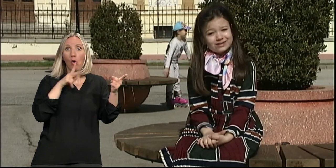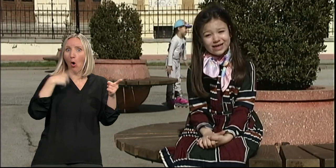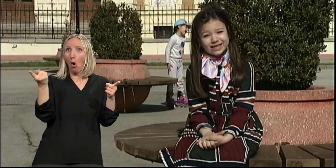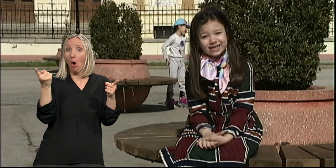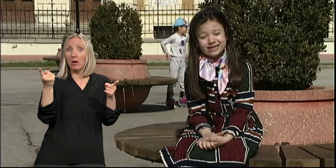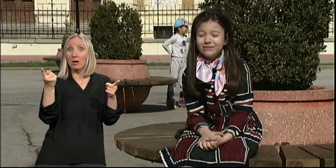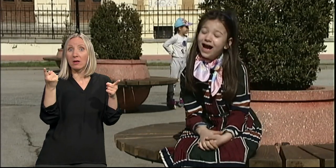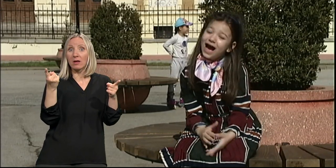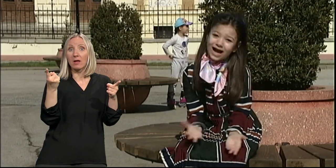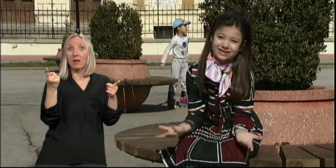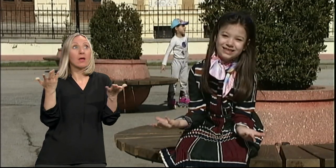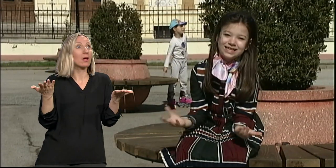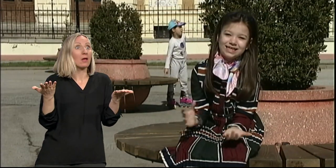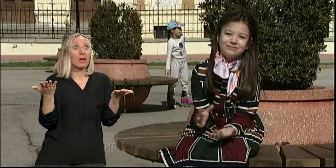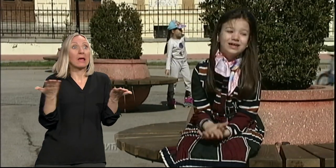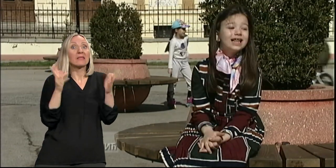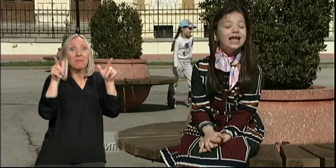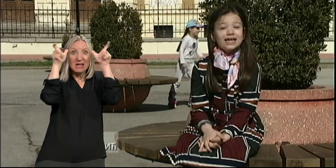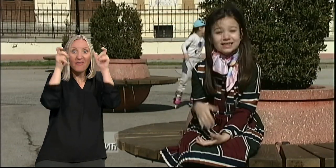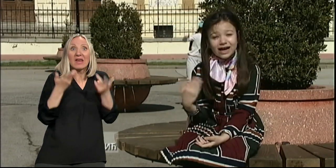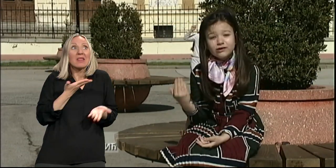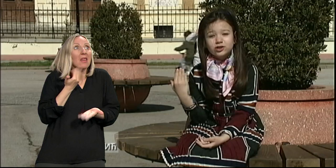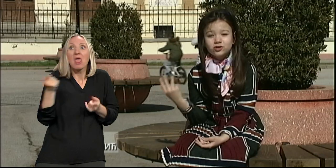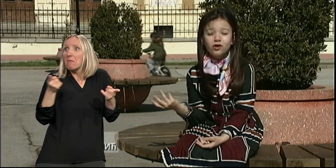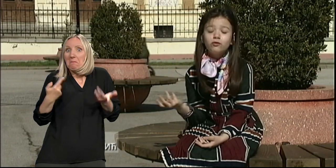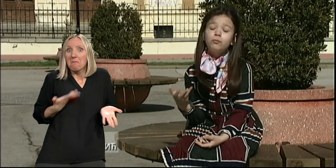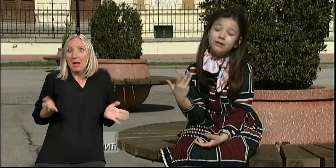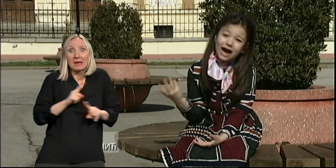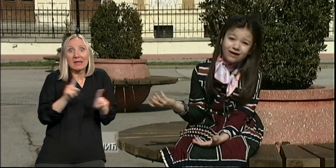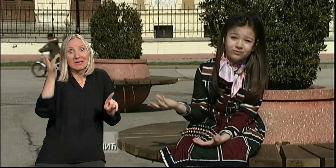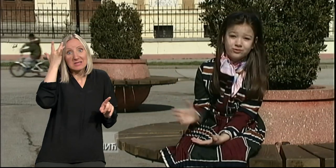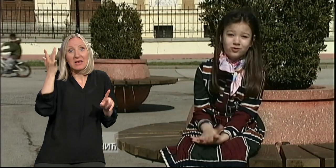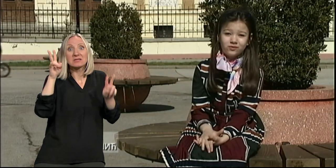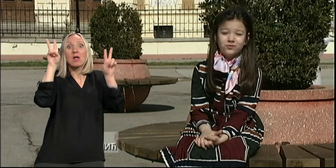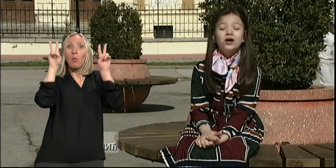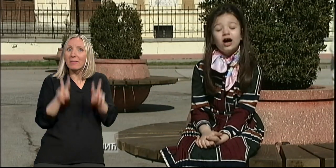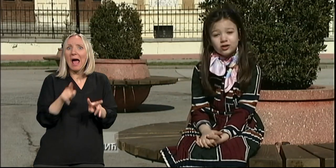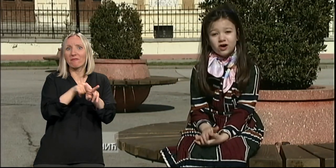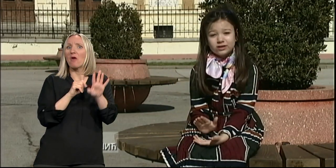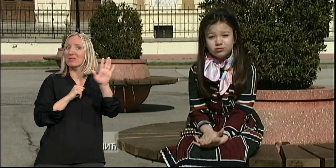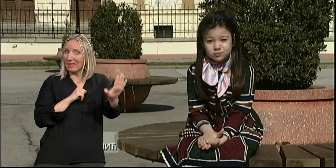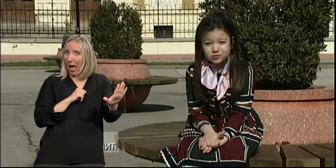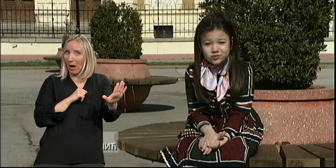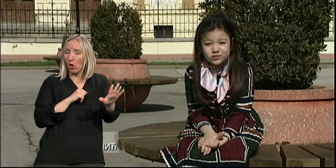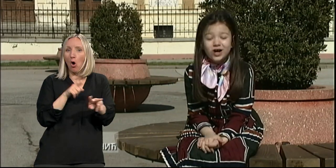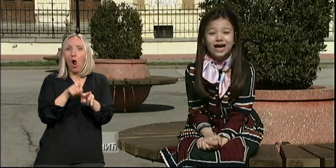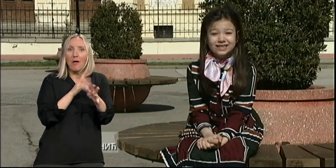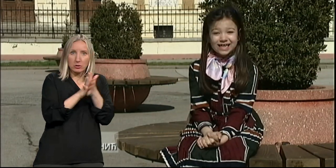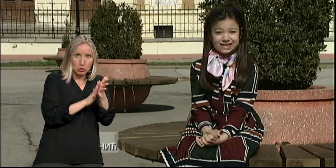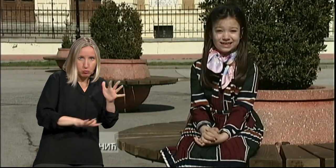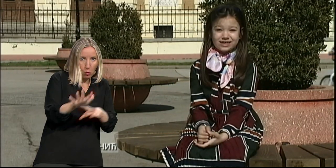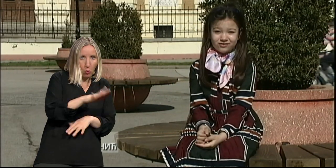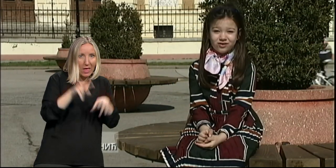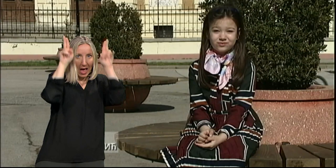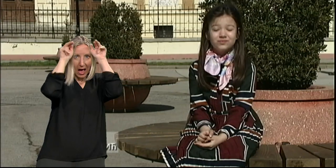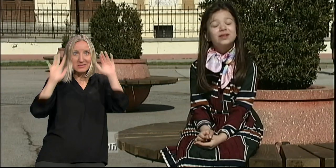gde zverki ima, a gde nema. Tako je to u pravom lovu. Lovac u žbunu, a